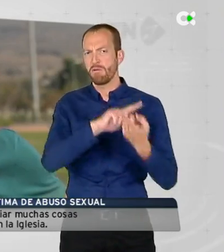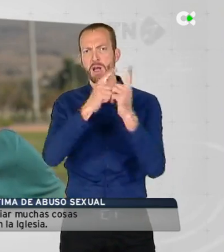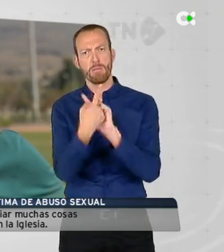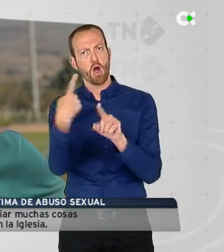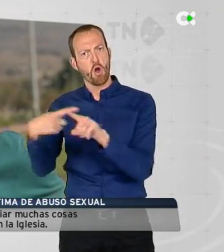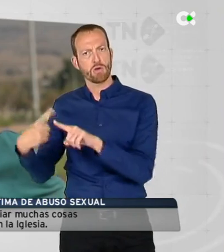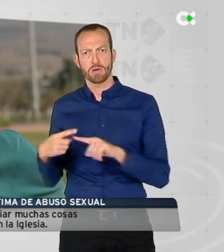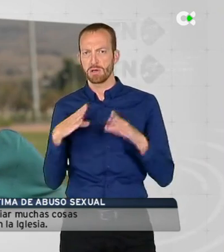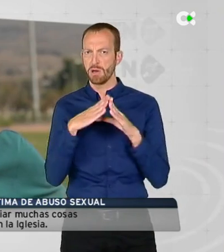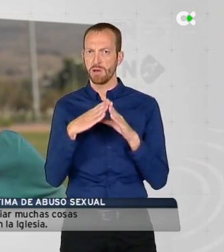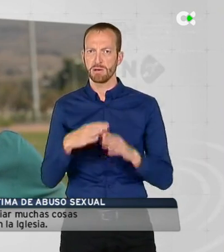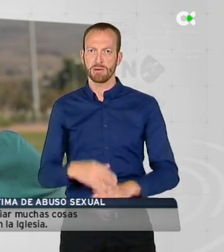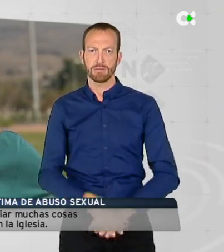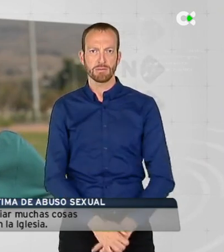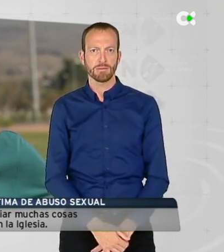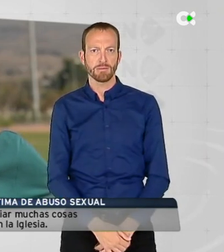en la iglesia.